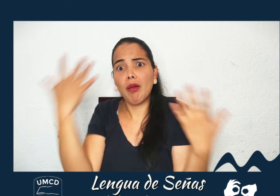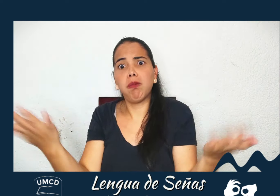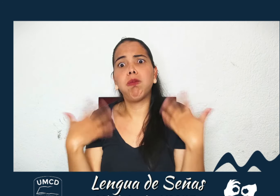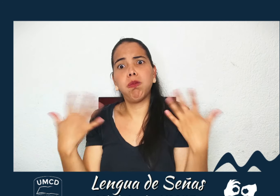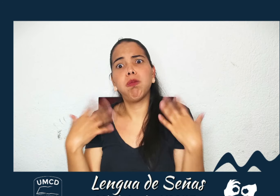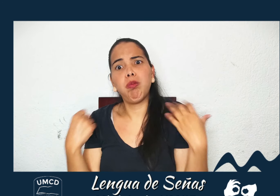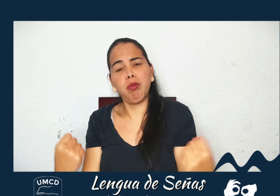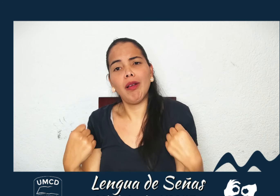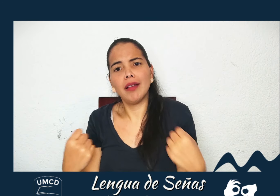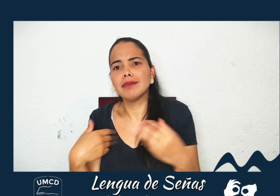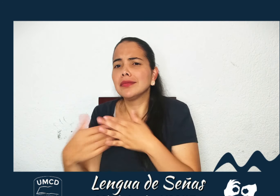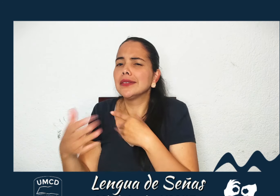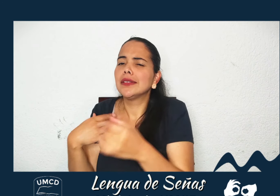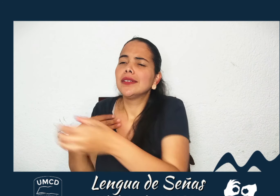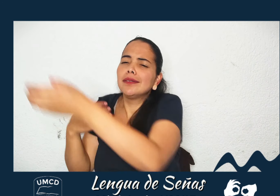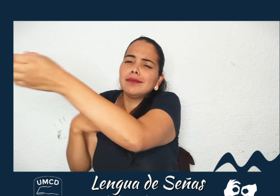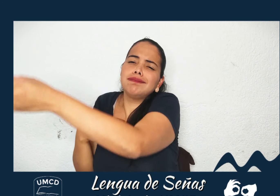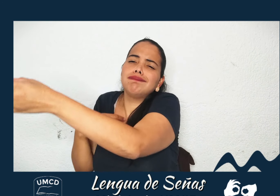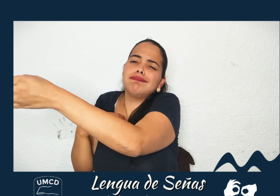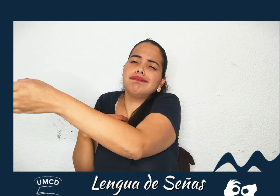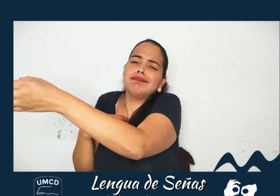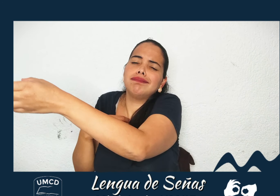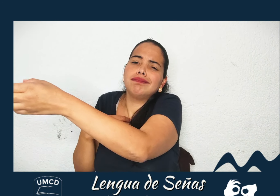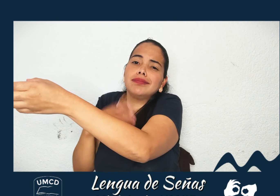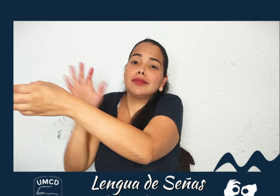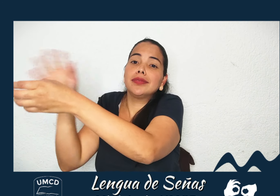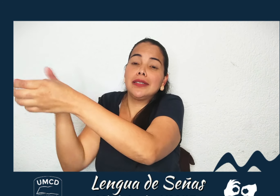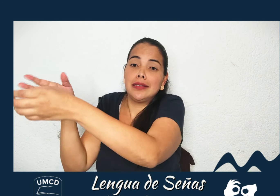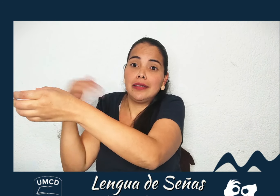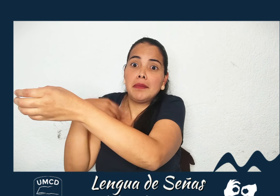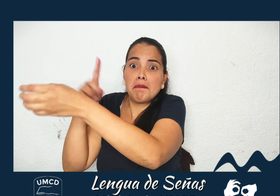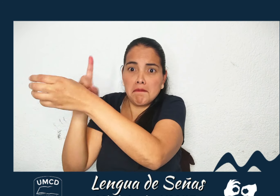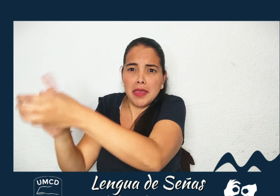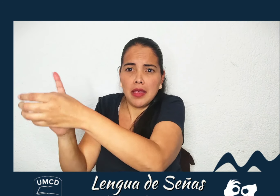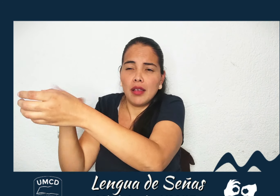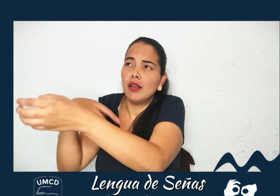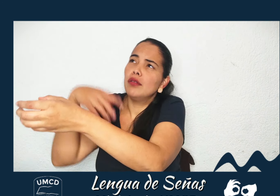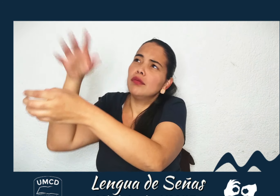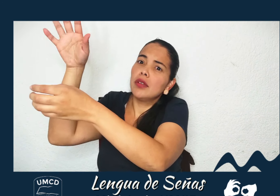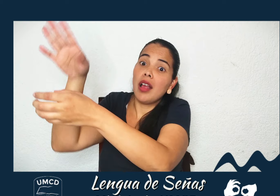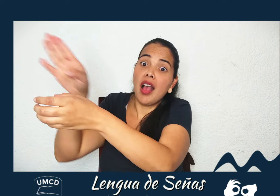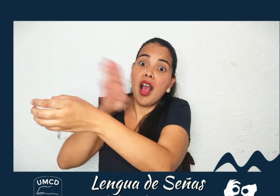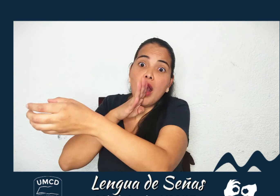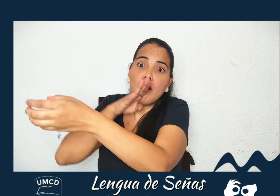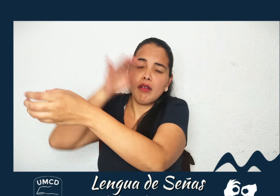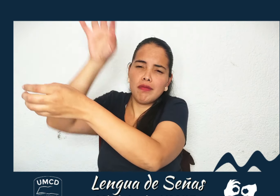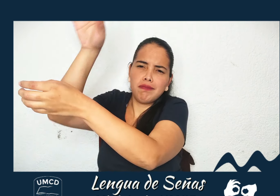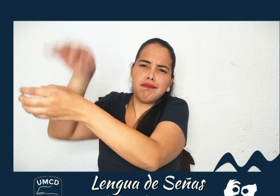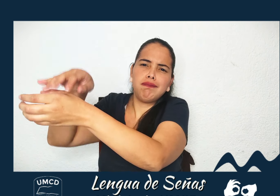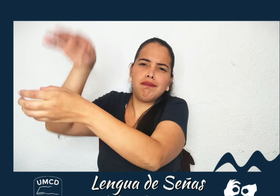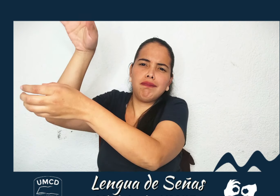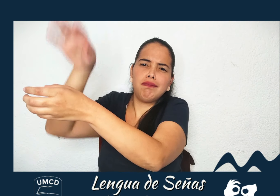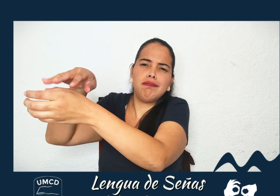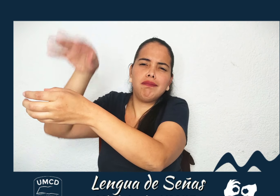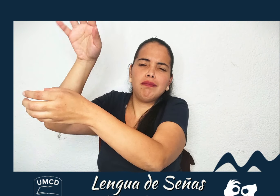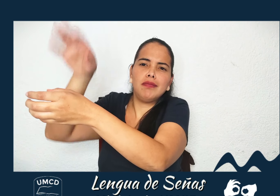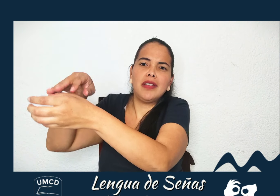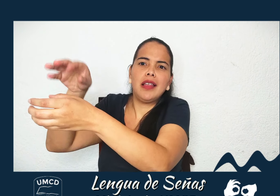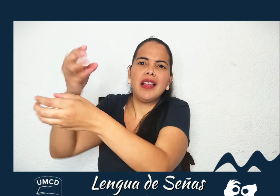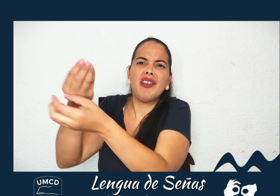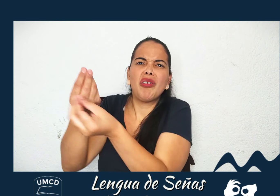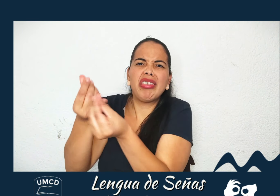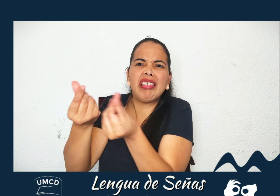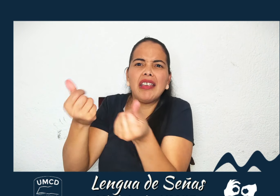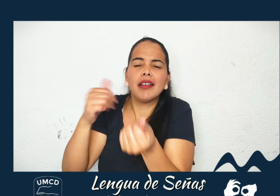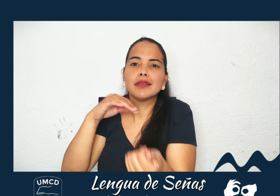de ese momento poder refrescar mi sed. Pero el agua que caía con un poco